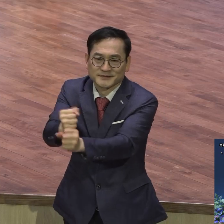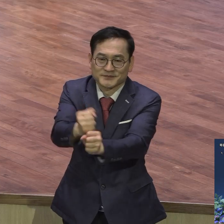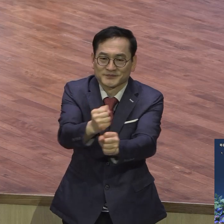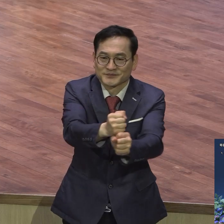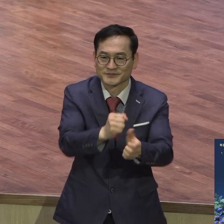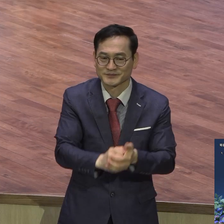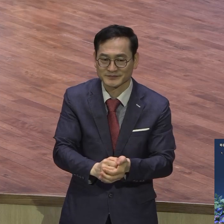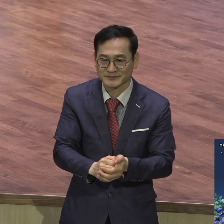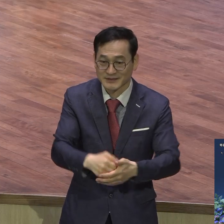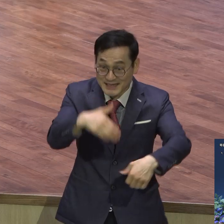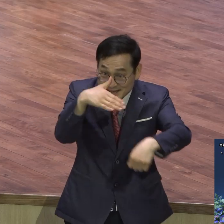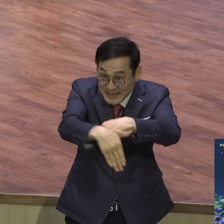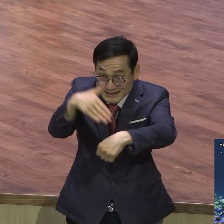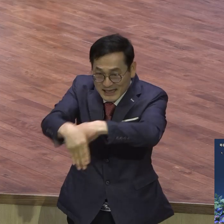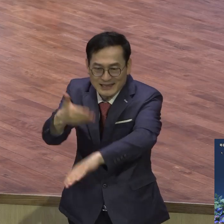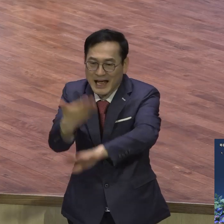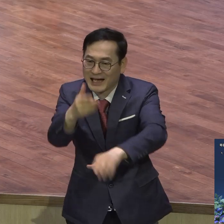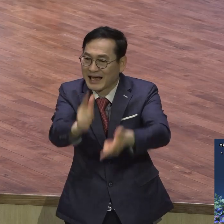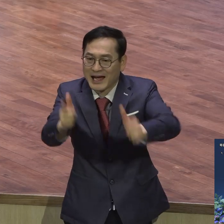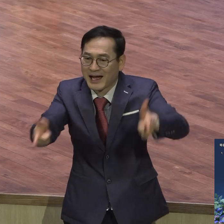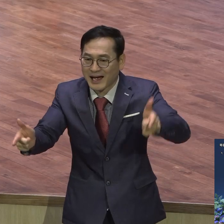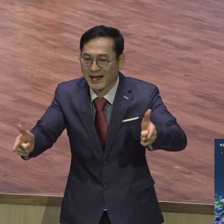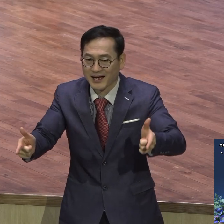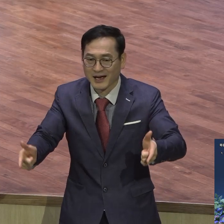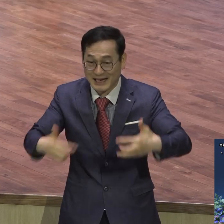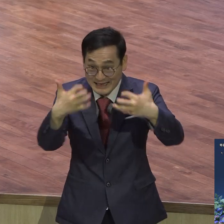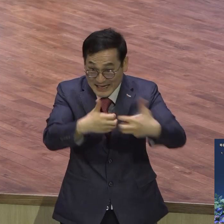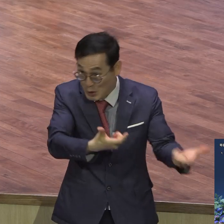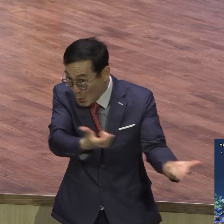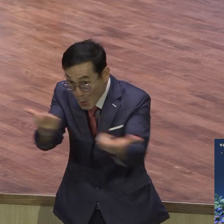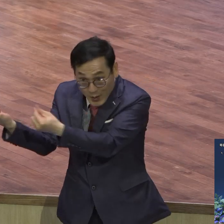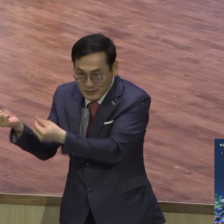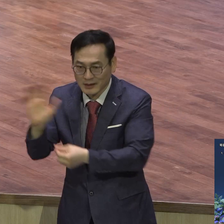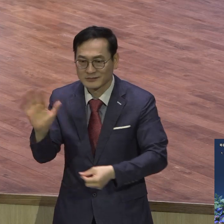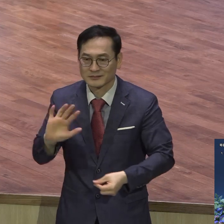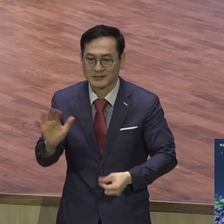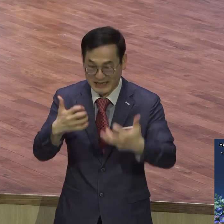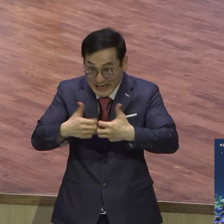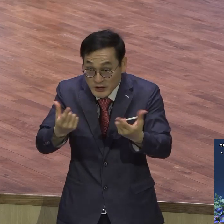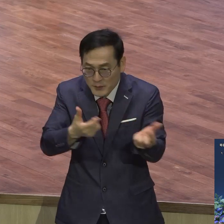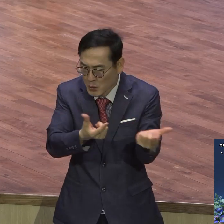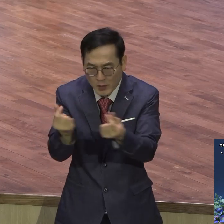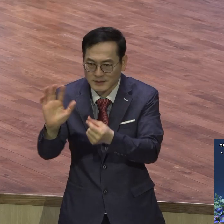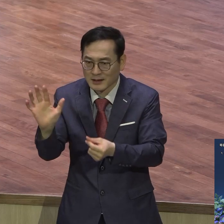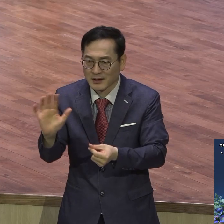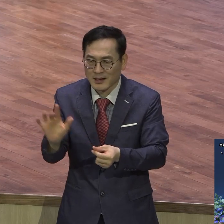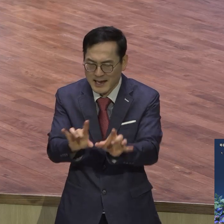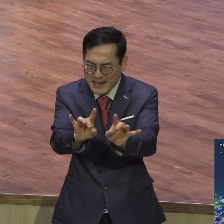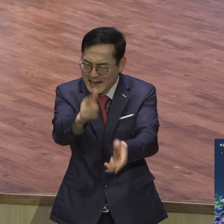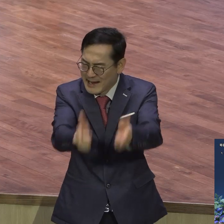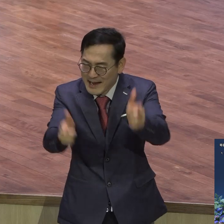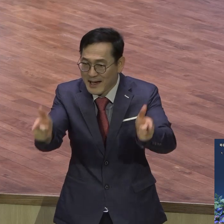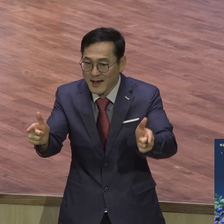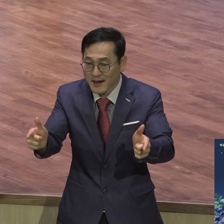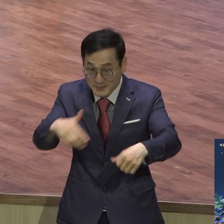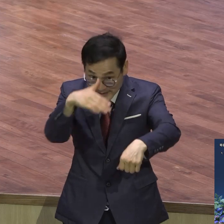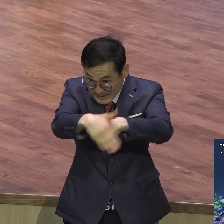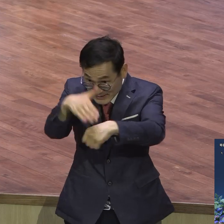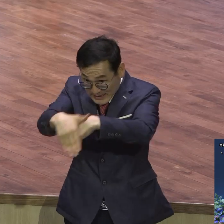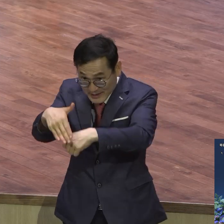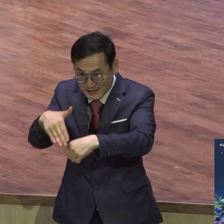하나님 쓰신다고요 똑같이 로봇으로 안 만들었다니까요 각자 달라요 하나님 그렇게 만들었다니까요 그 체형대로